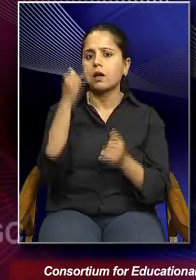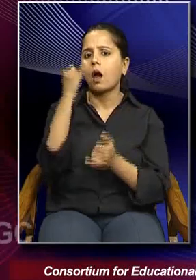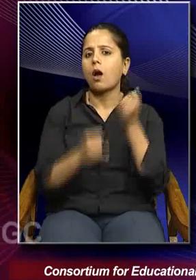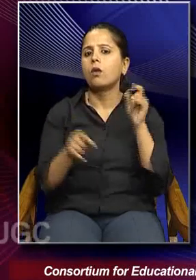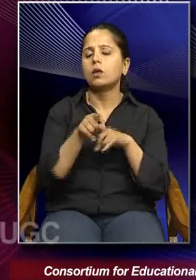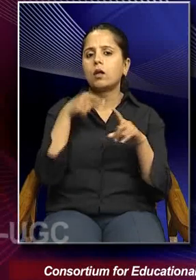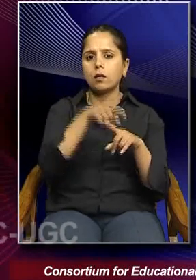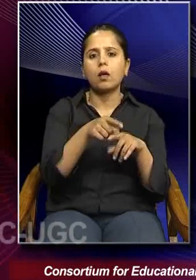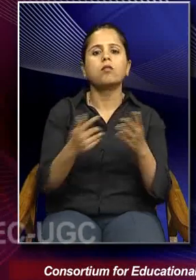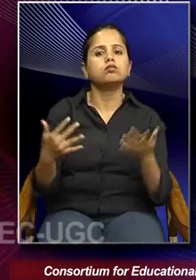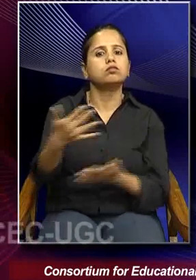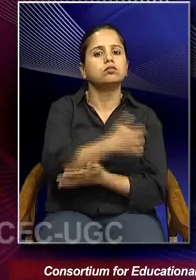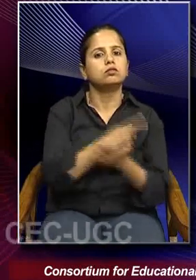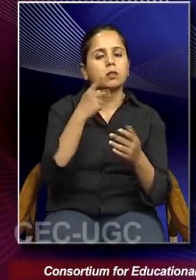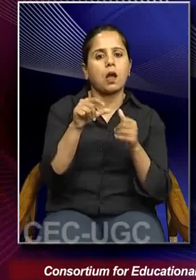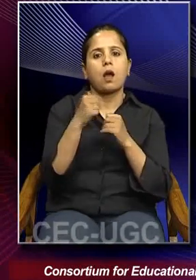संग्रह